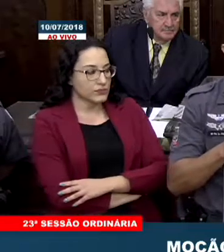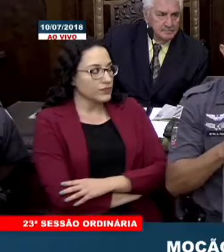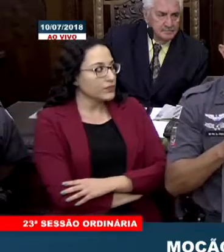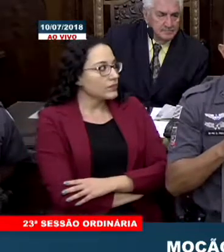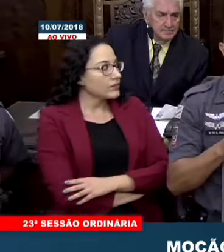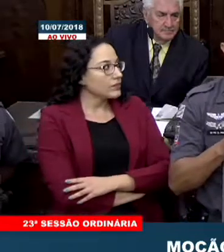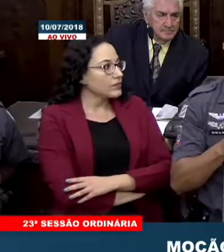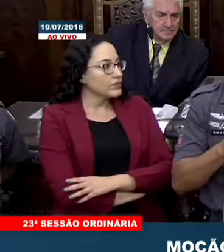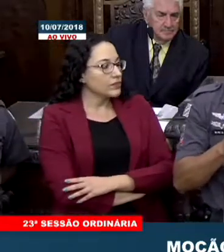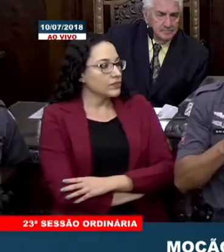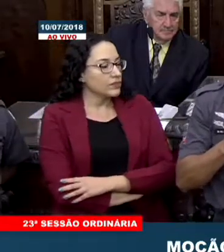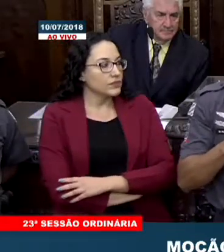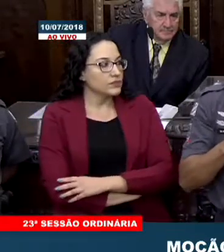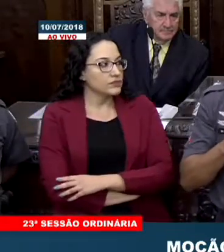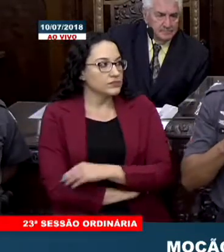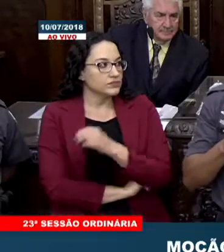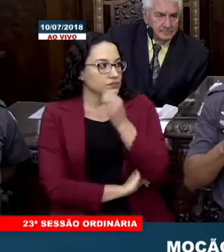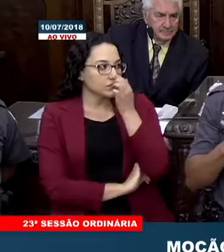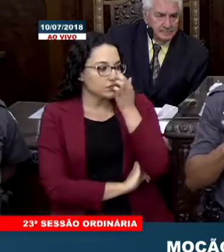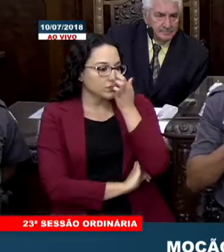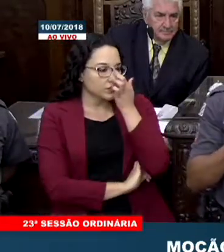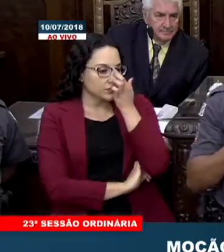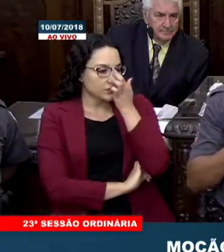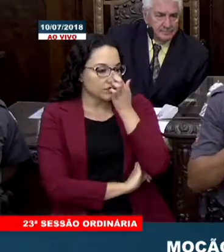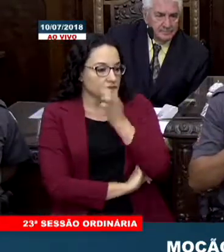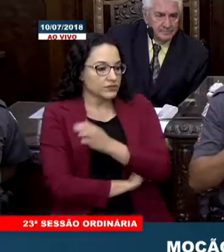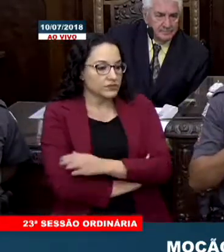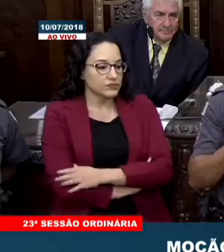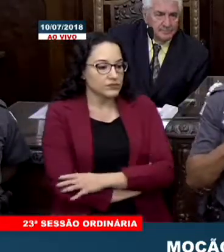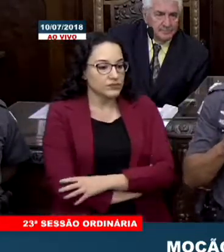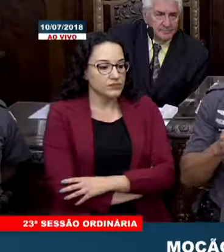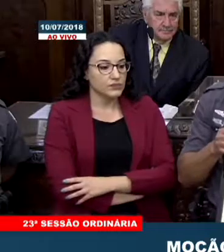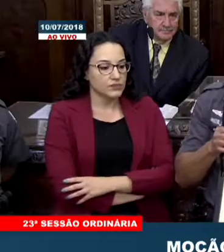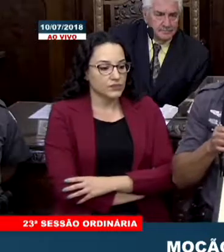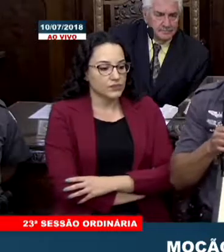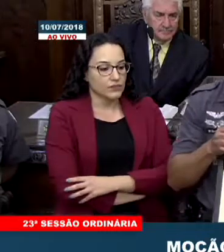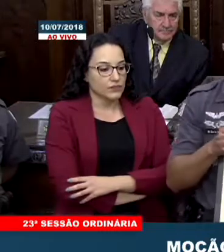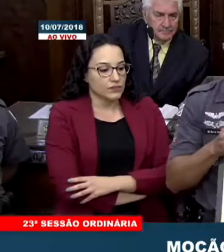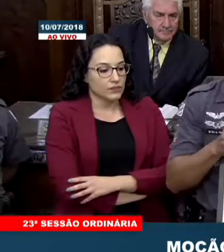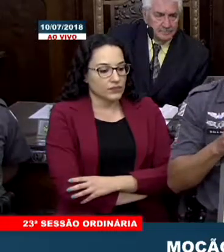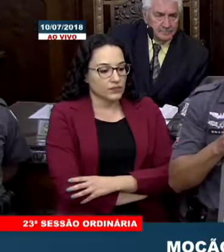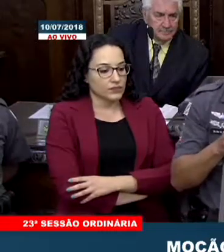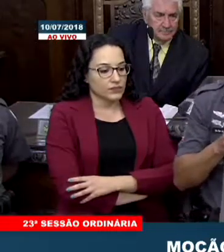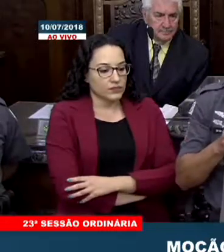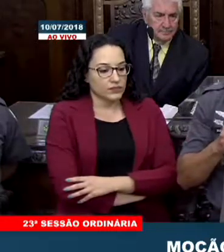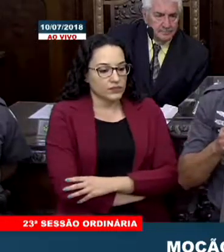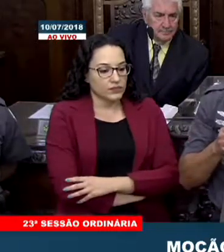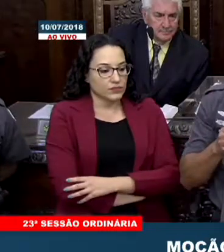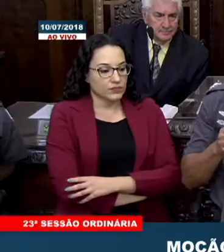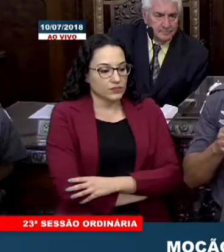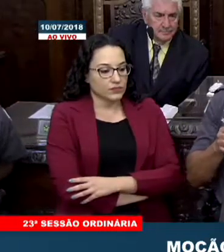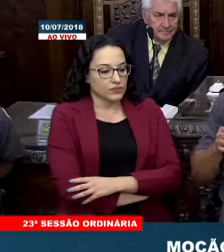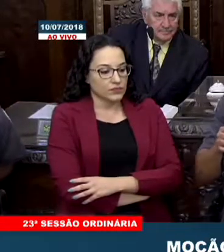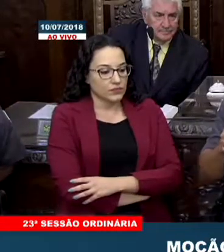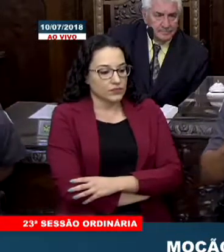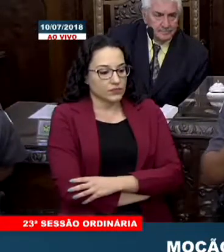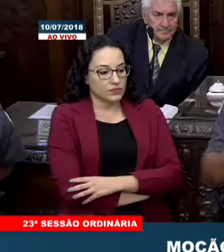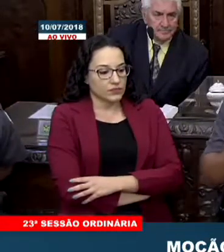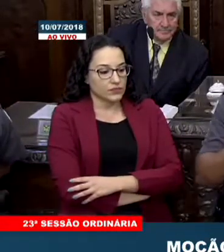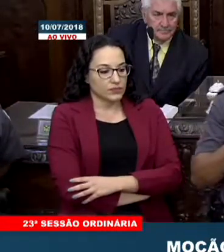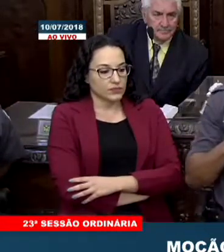que primeiramente o reconhecimento nosso vem de Deus, né? Depois vem do homem. E agradeço a PM, a